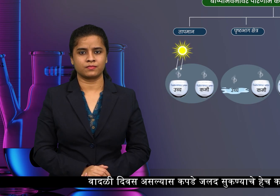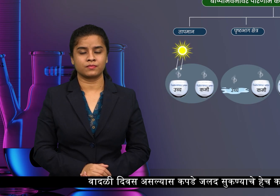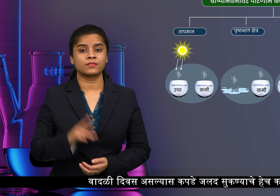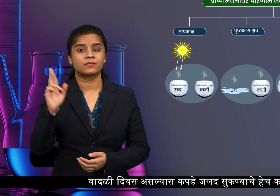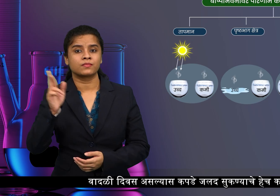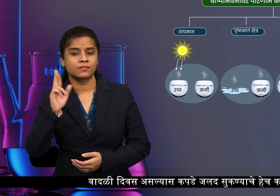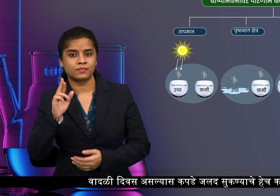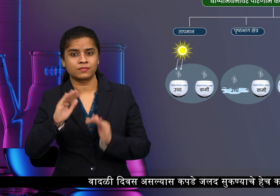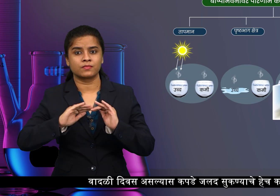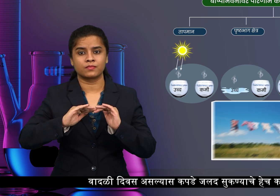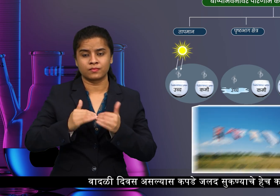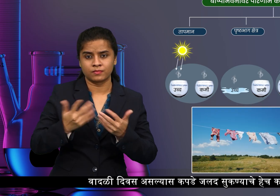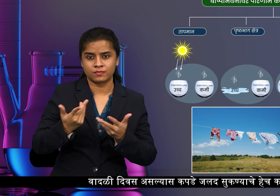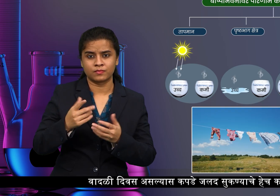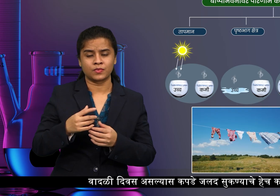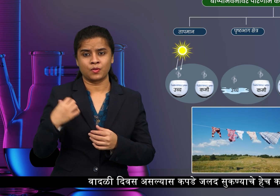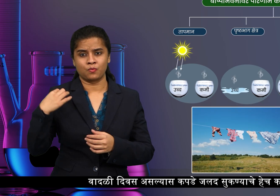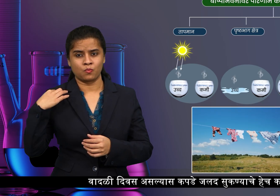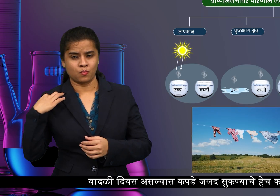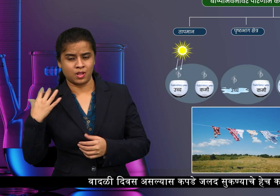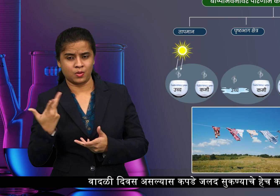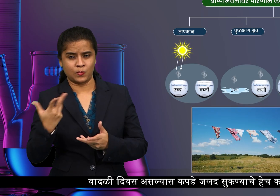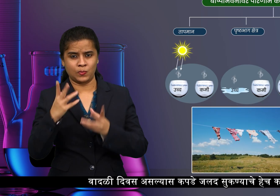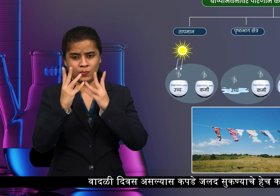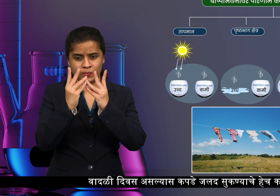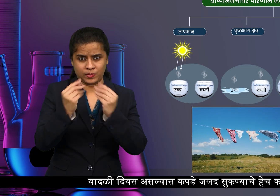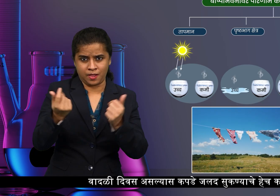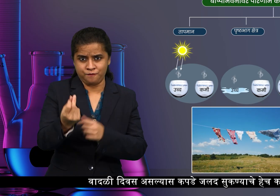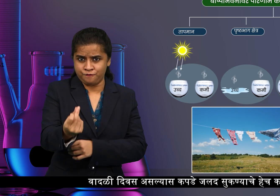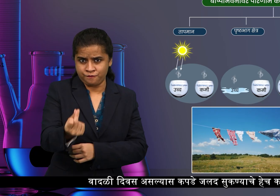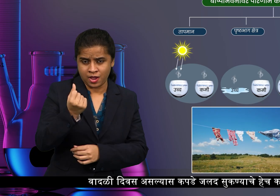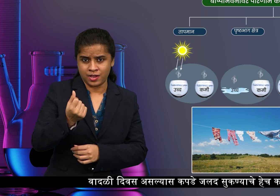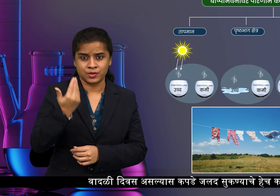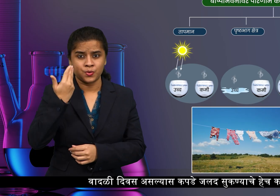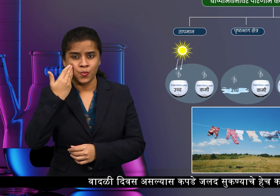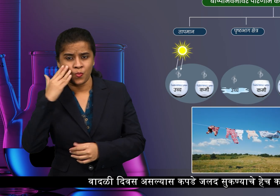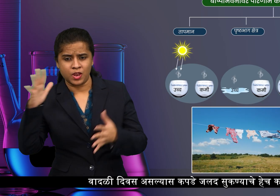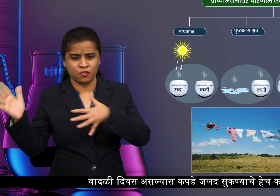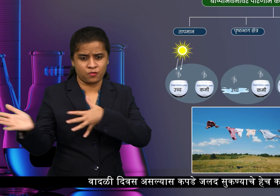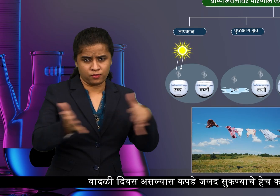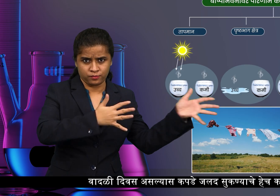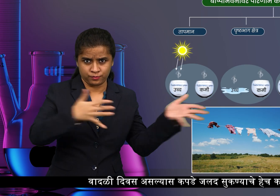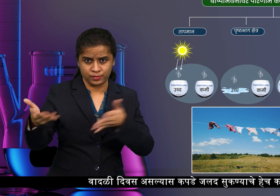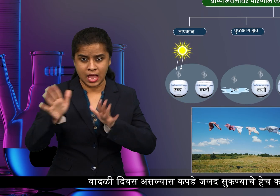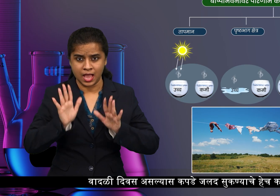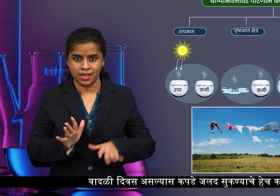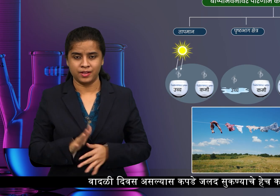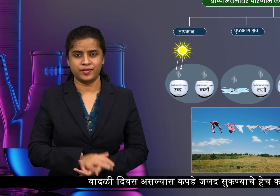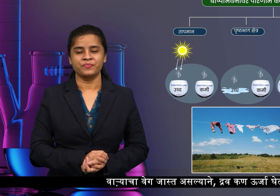वादळी दिवस असल्यास कपडे जलद सुकण्याचे हेच कारण आहे.